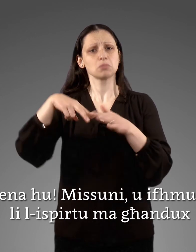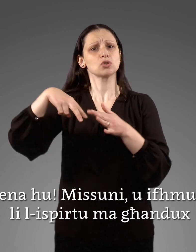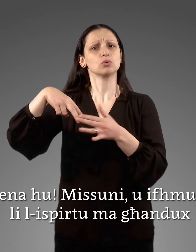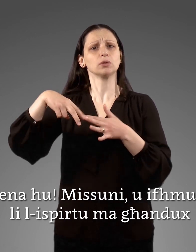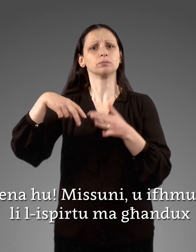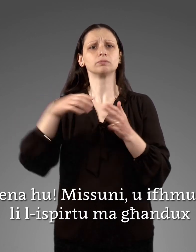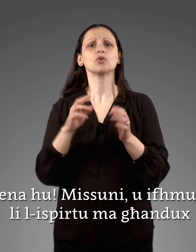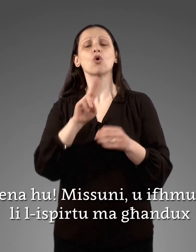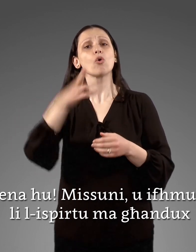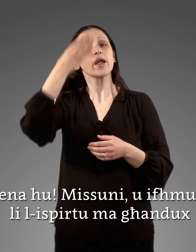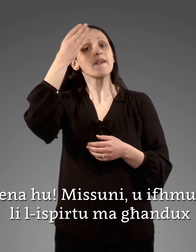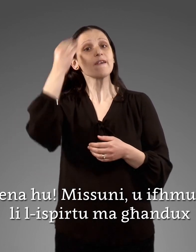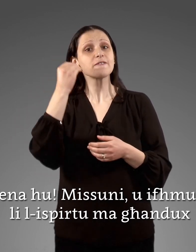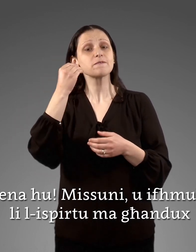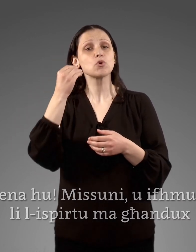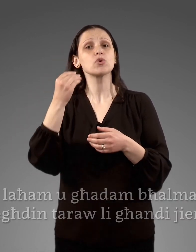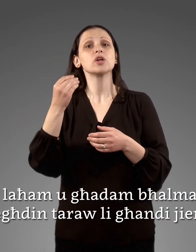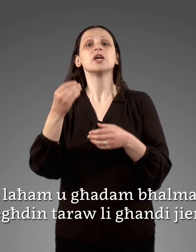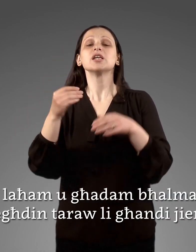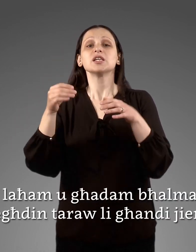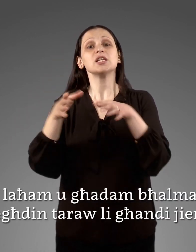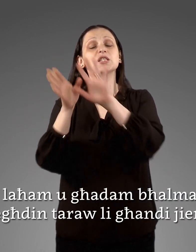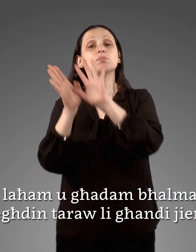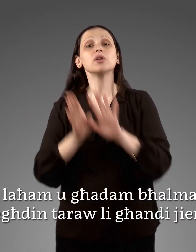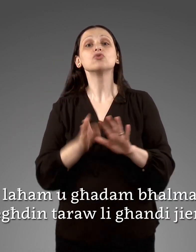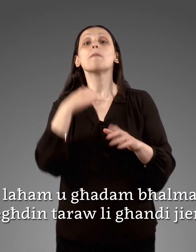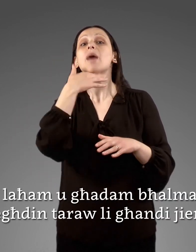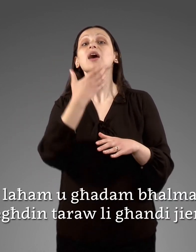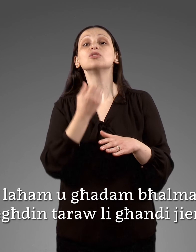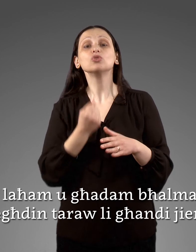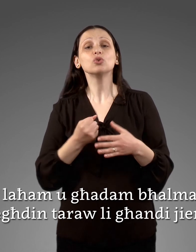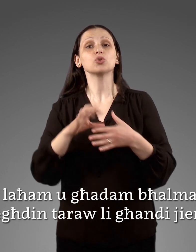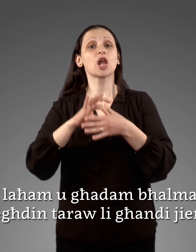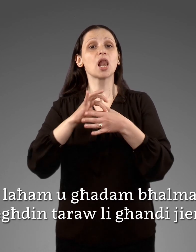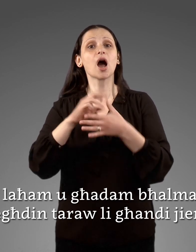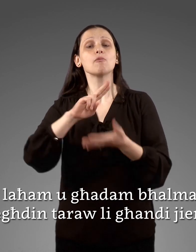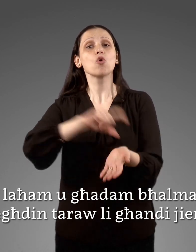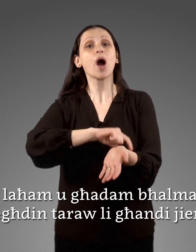u ifmu li l-Ispirtu m'għandux laħam u għadam palma qegħdin taraw li għandi jien?